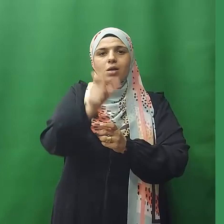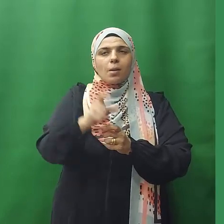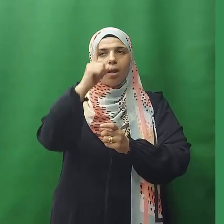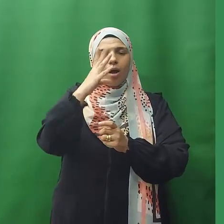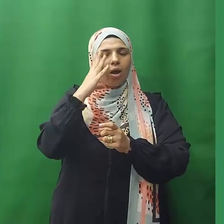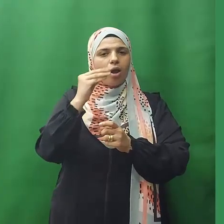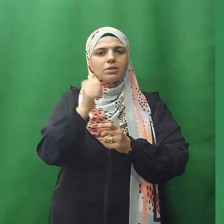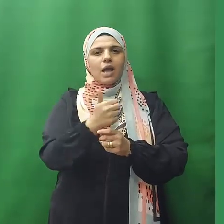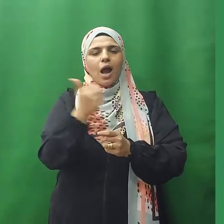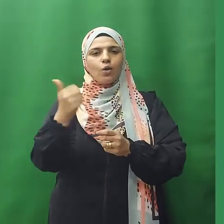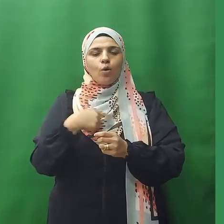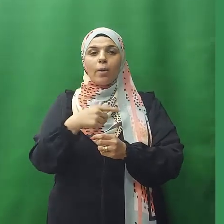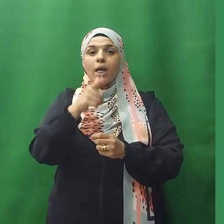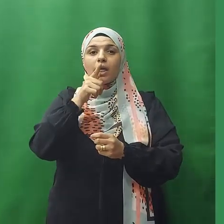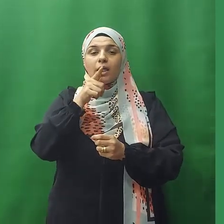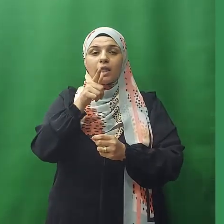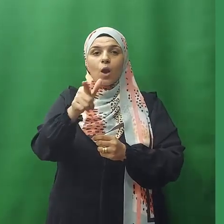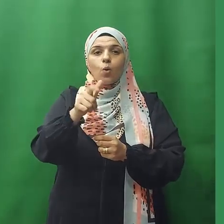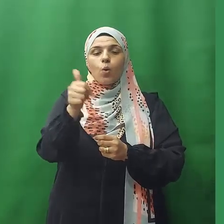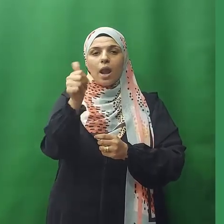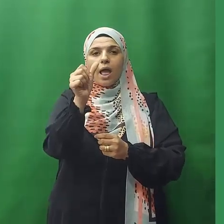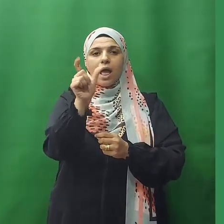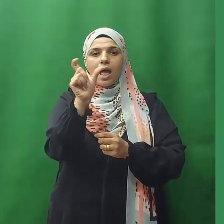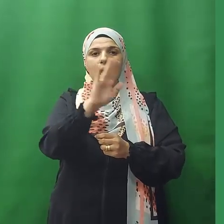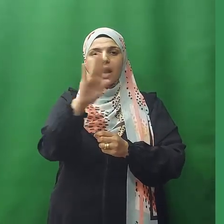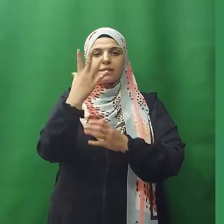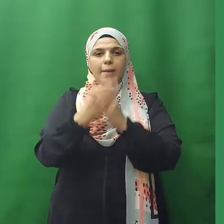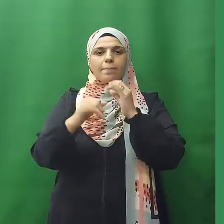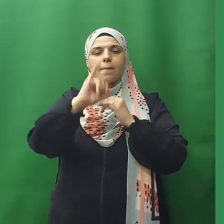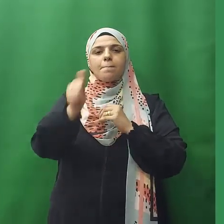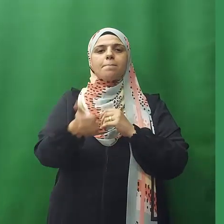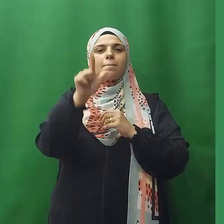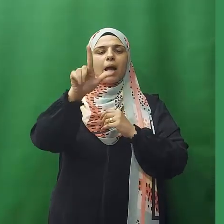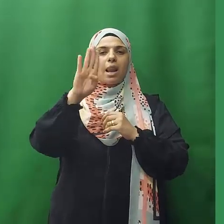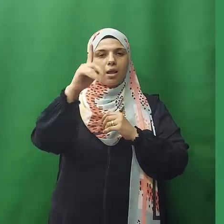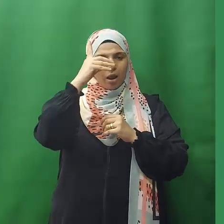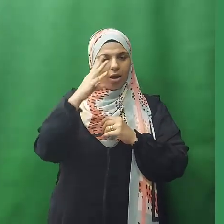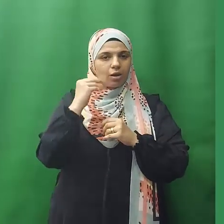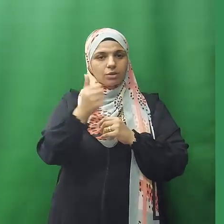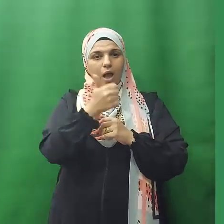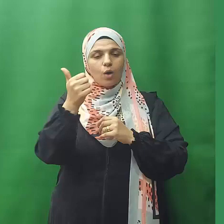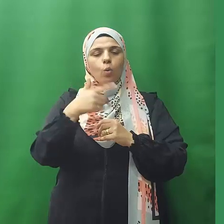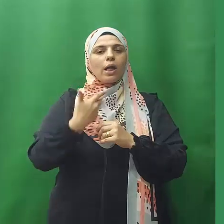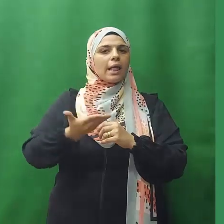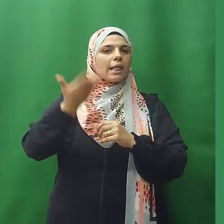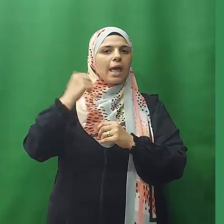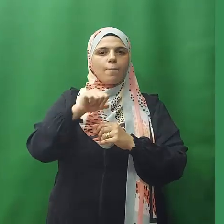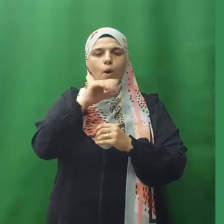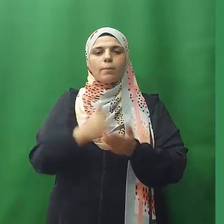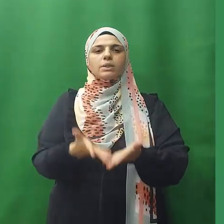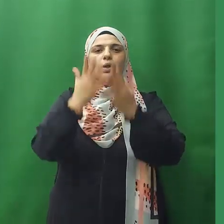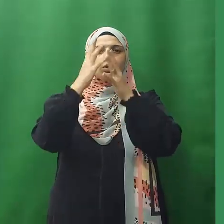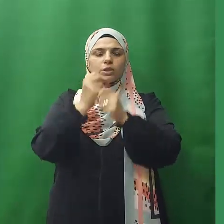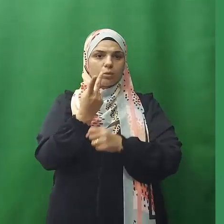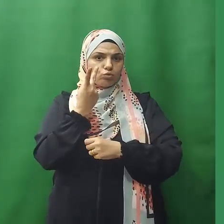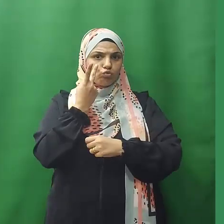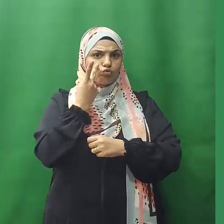يقول سيدنا انس بن مالك رضي الله عنه كان صلى الله عليه وسلم اذا لقيه احد من